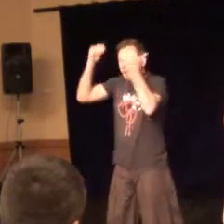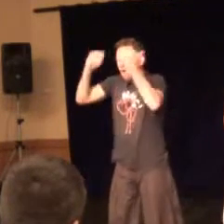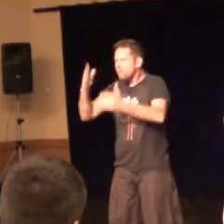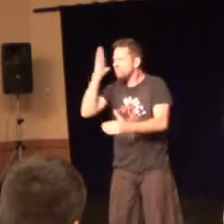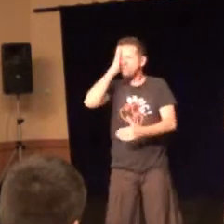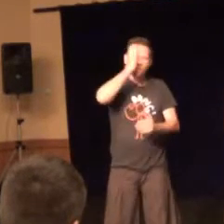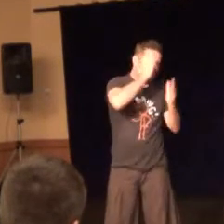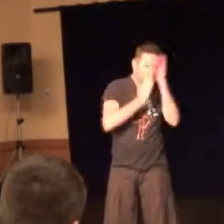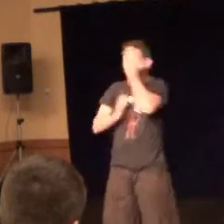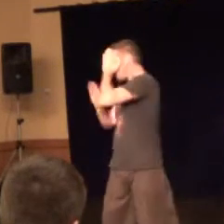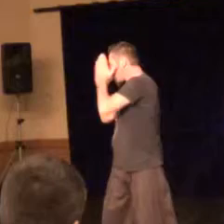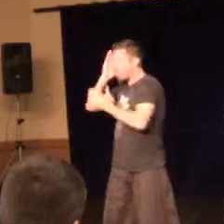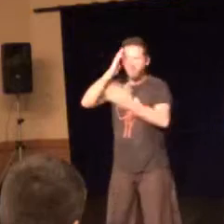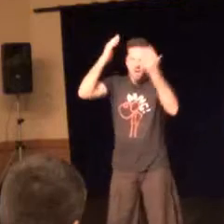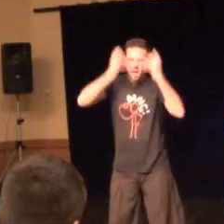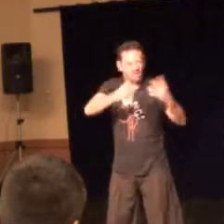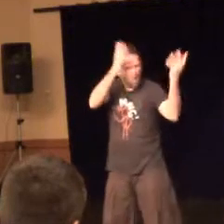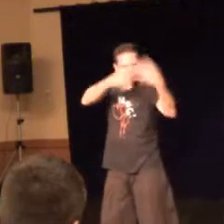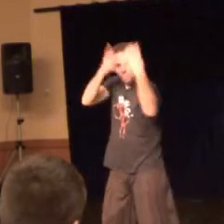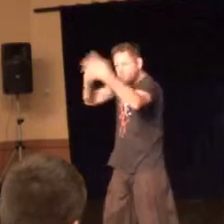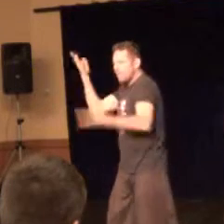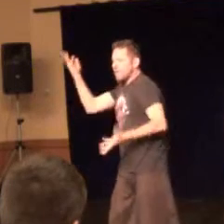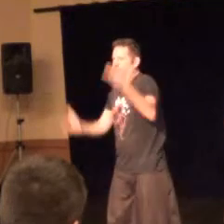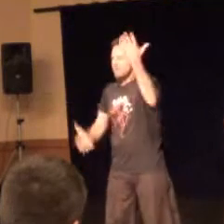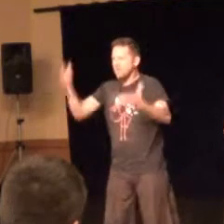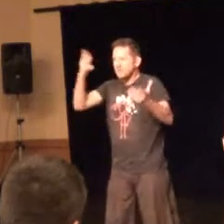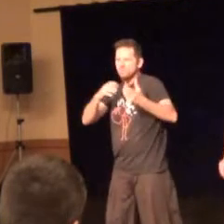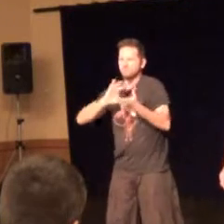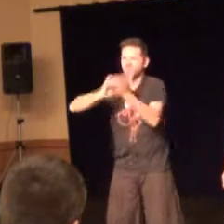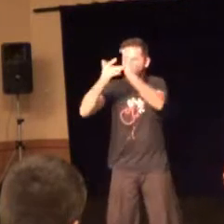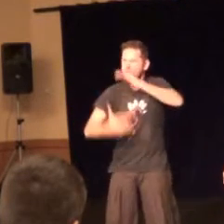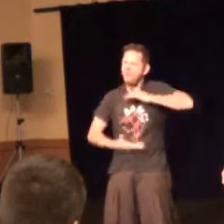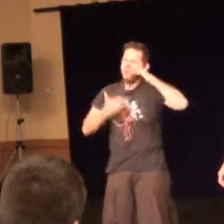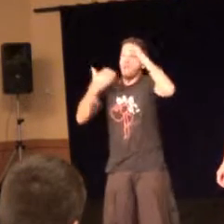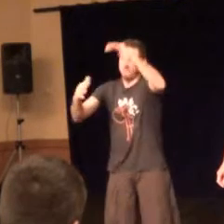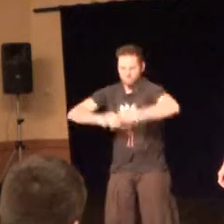On s'harmonise, on s'équilibre, on déballe tout.